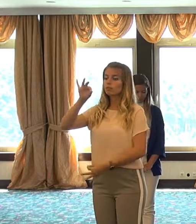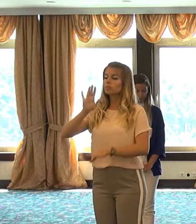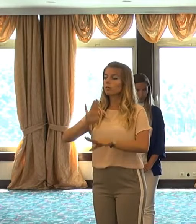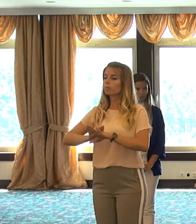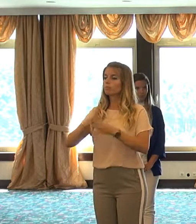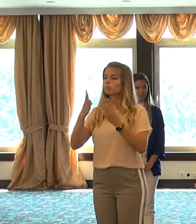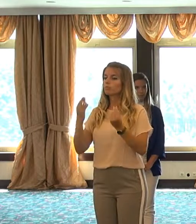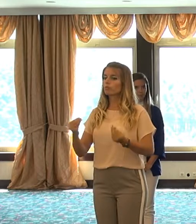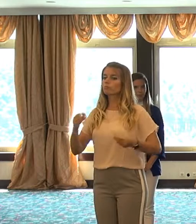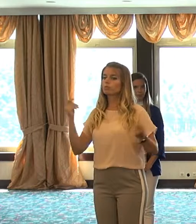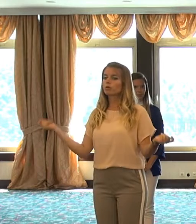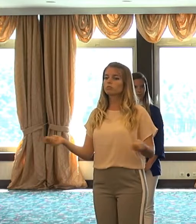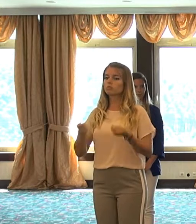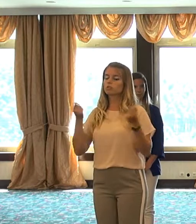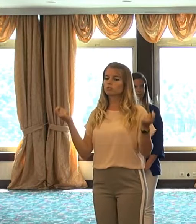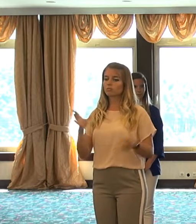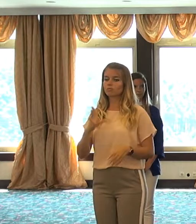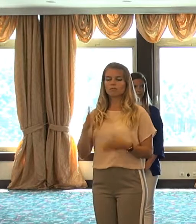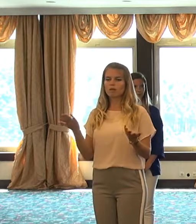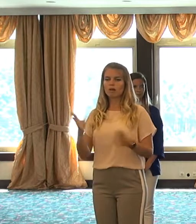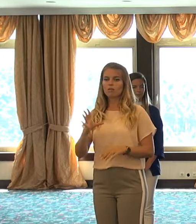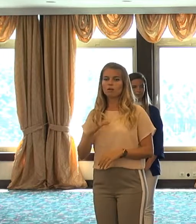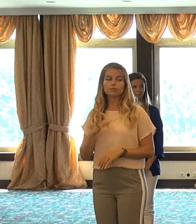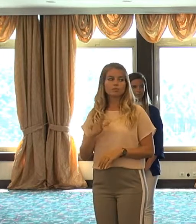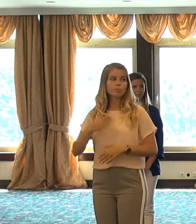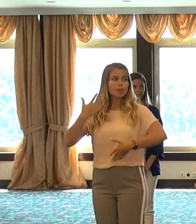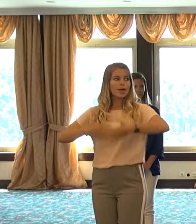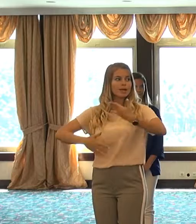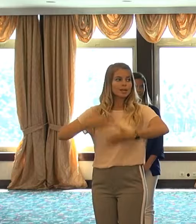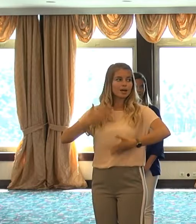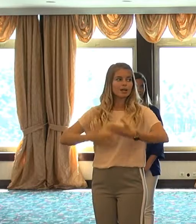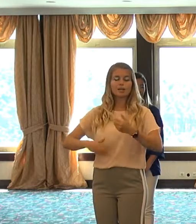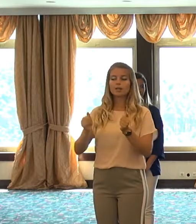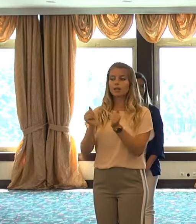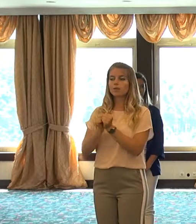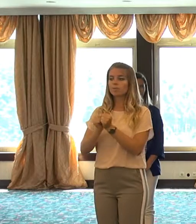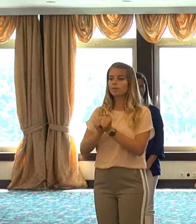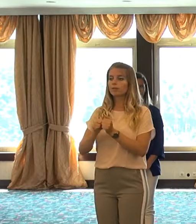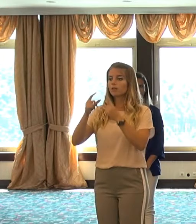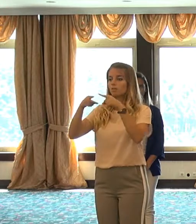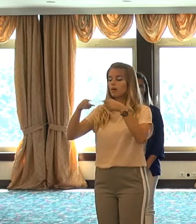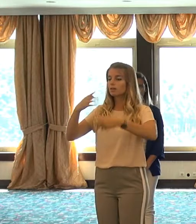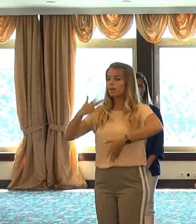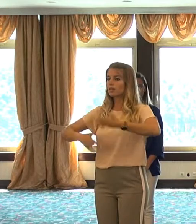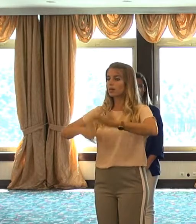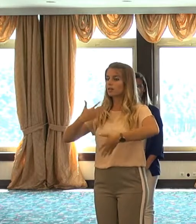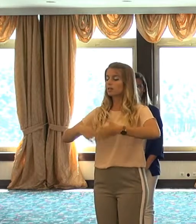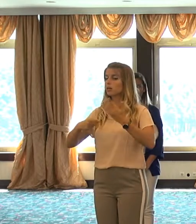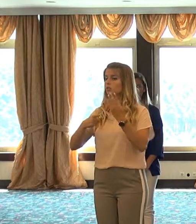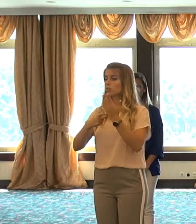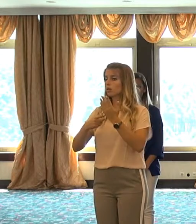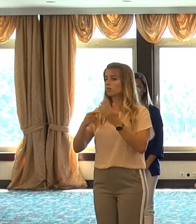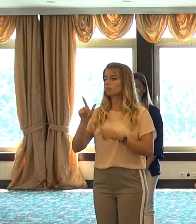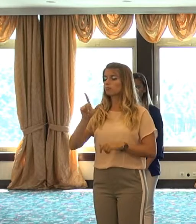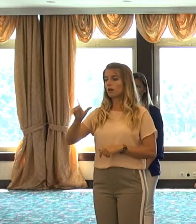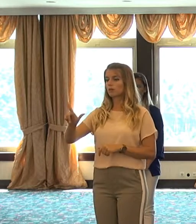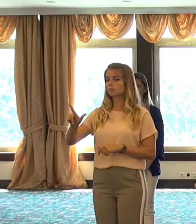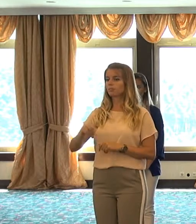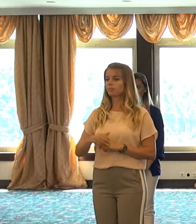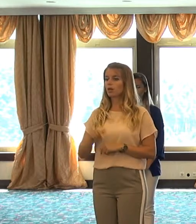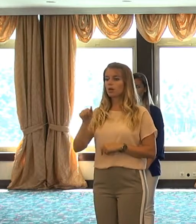yapacak daha çok işimiz var. Neler var? Engellilerden, farklı engelli grupları için daha fazla teknoloji ihtiyacımız var.